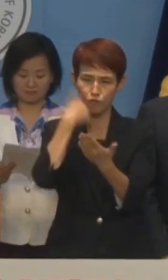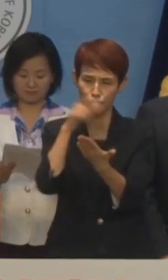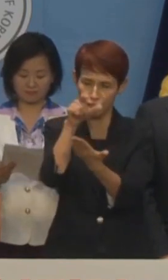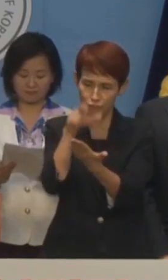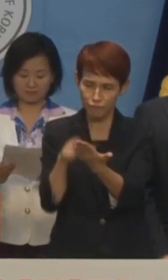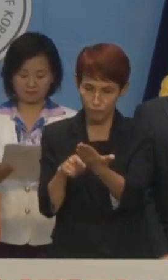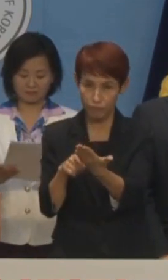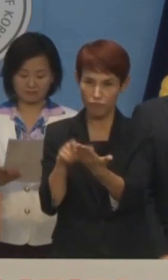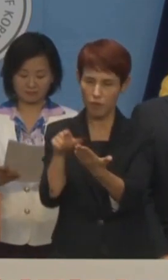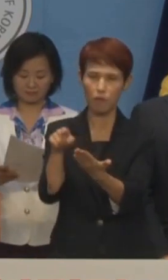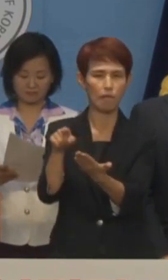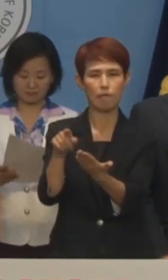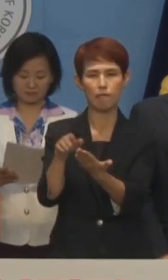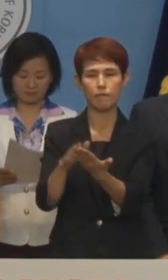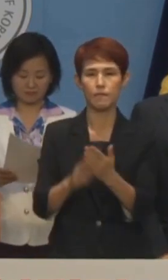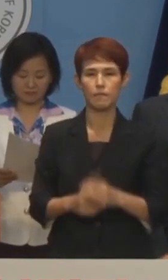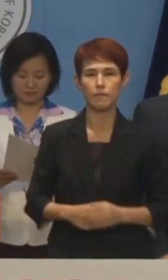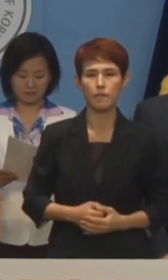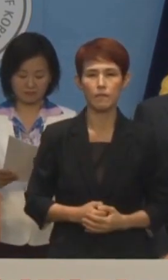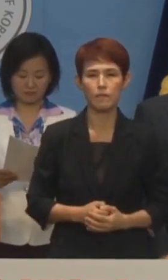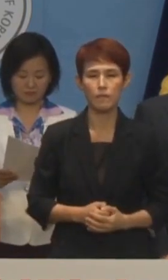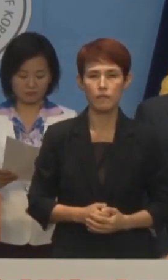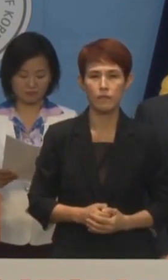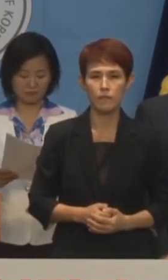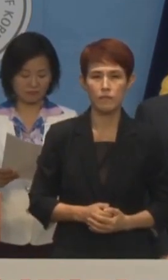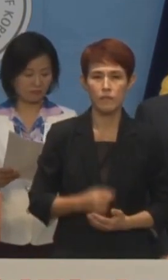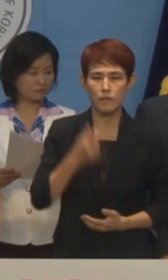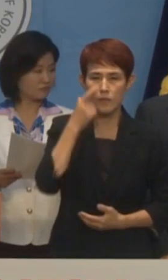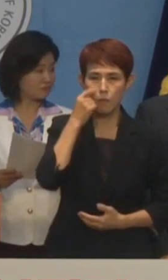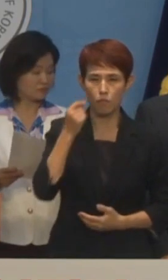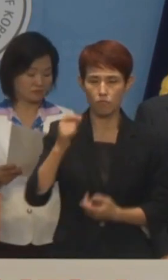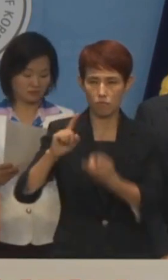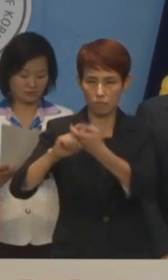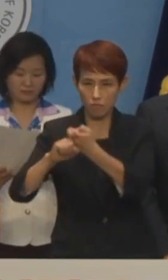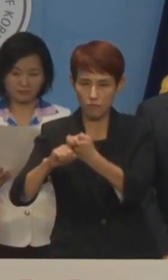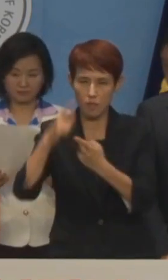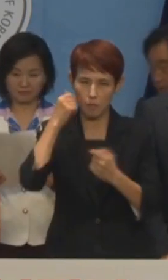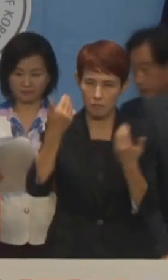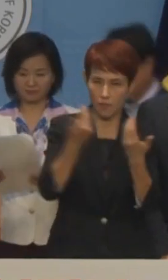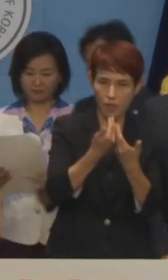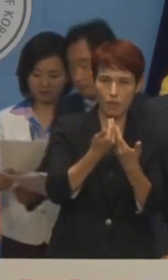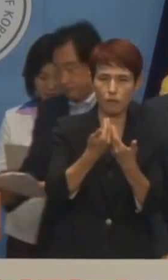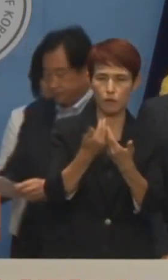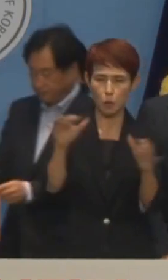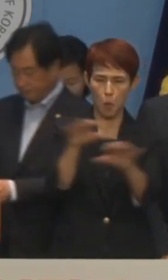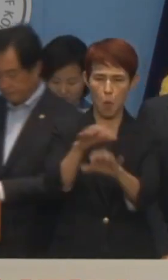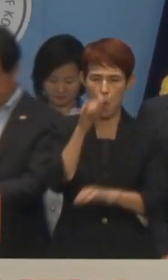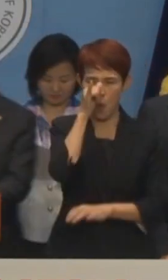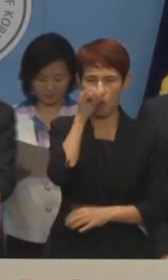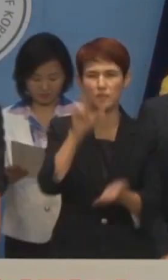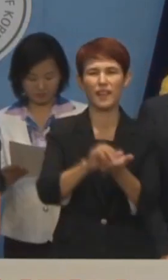친일 행위와 반민족 해이를 동일시하는 우를 범했다고 적시했다.